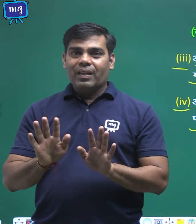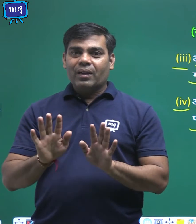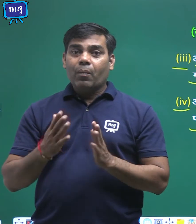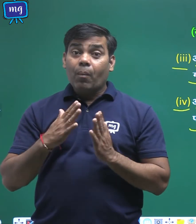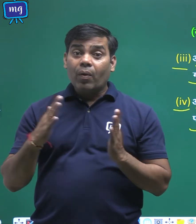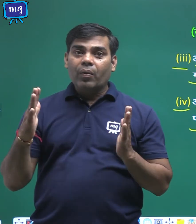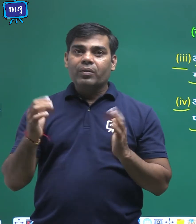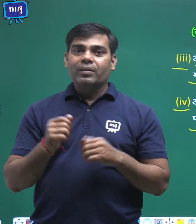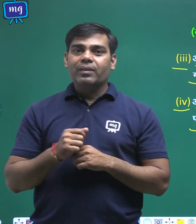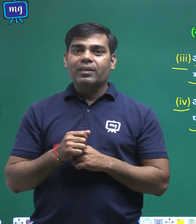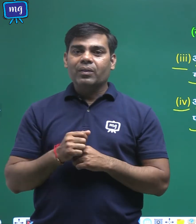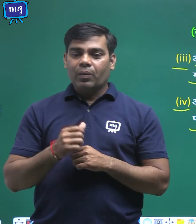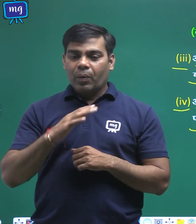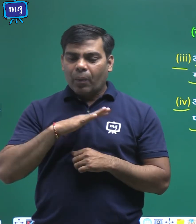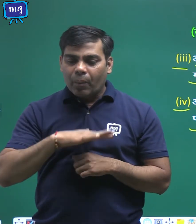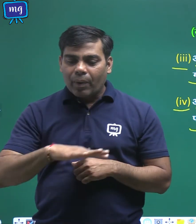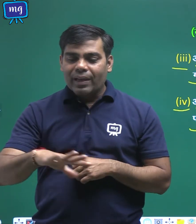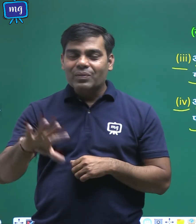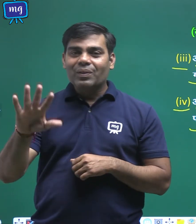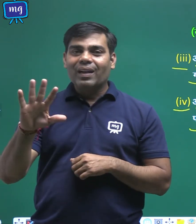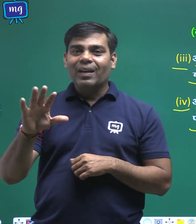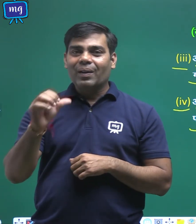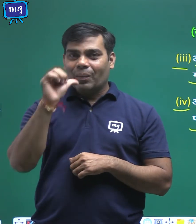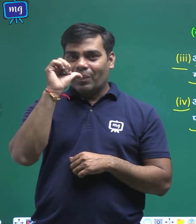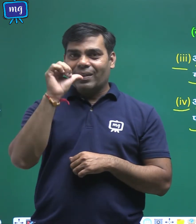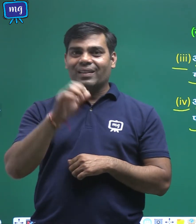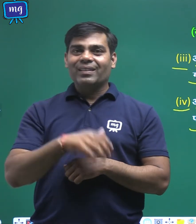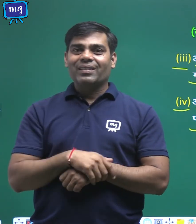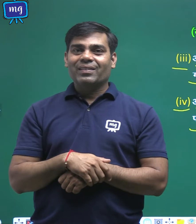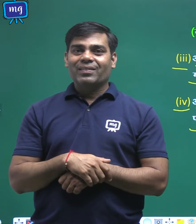बहुत बह चुका पानी।